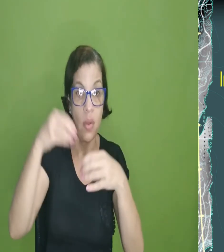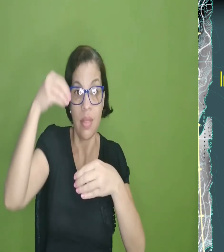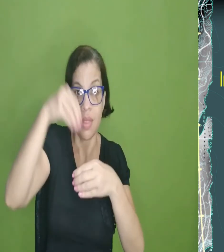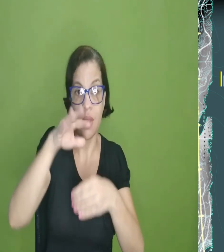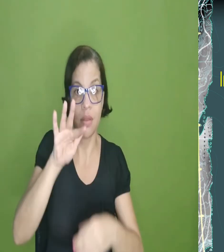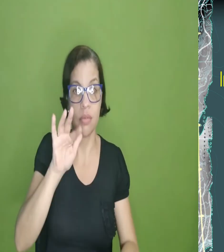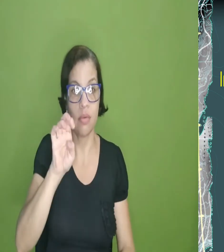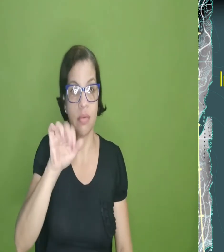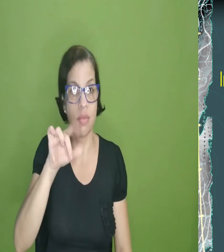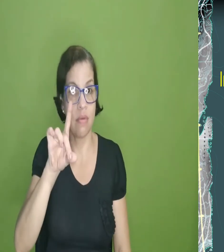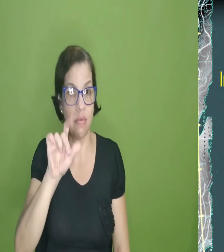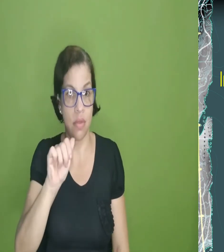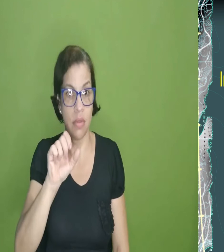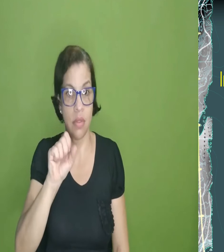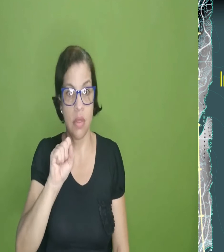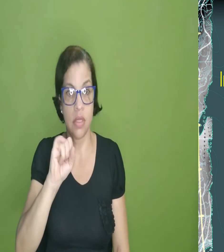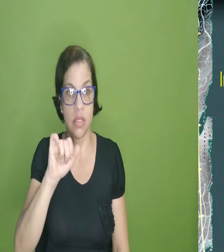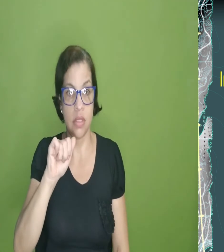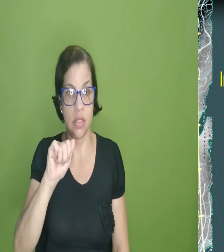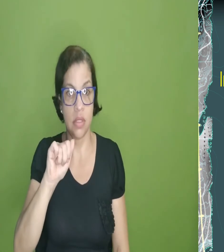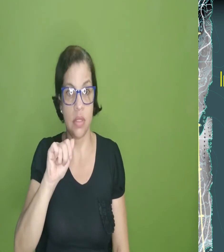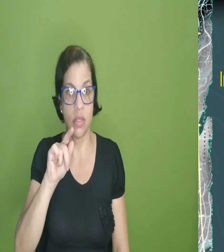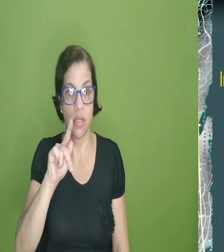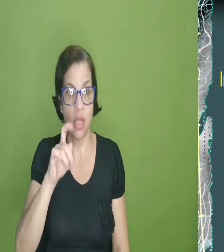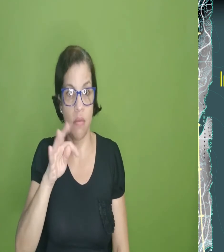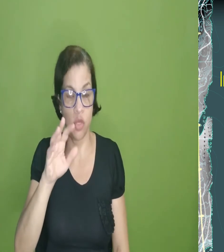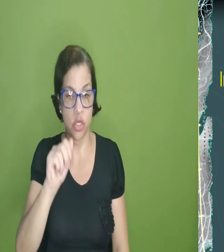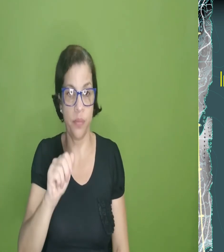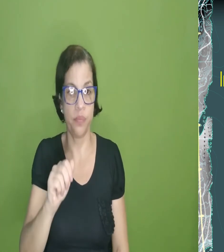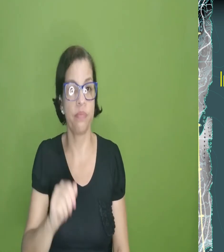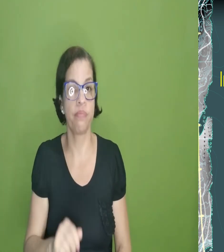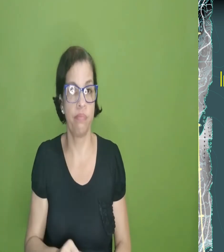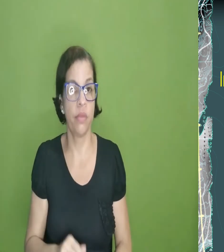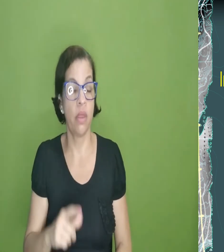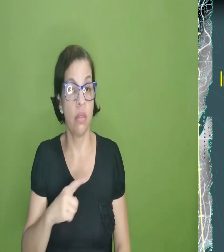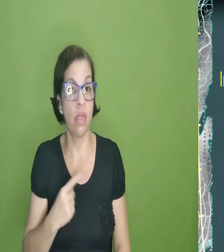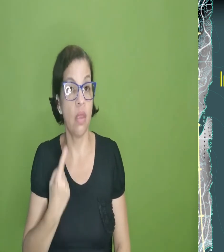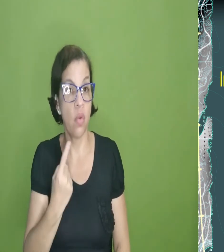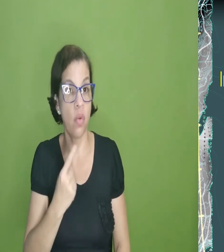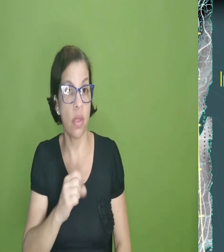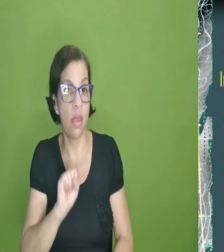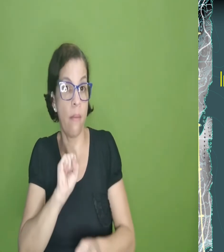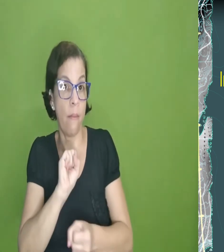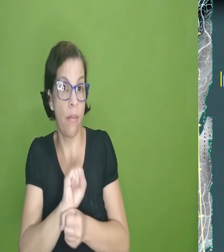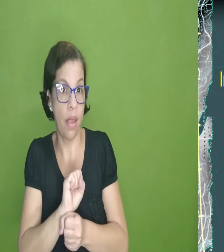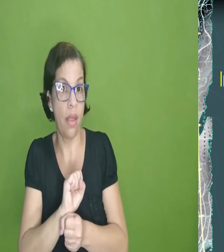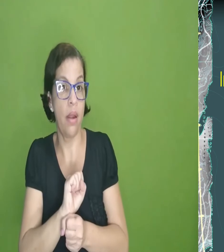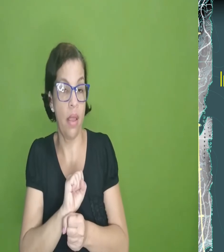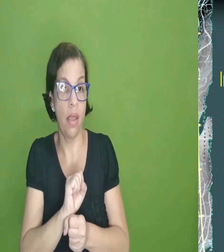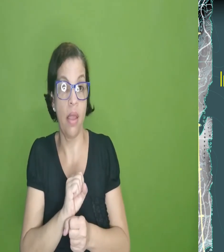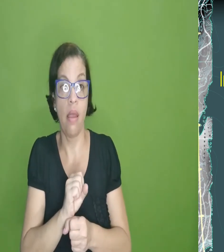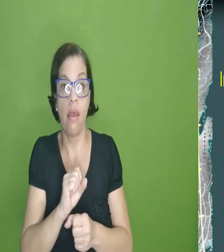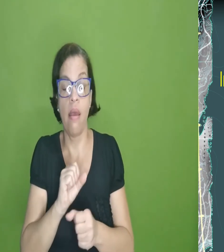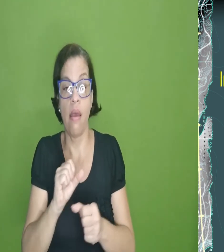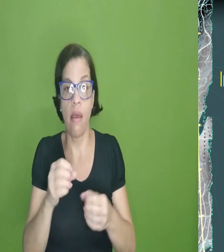Um destes mecanismos é inibir a enzima monoaminoxidase, impedindo a